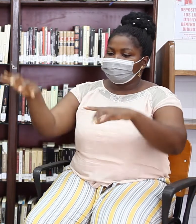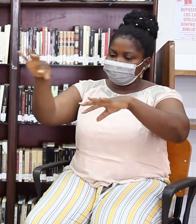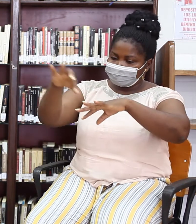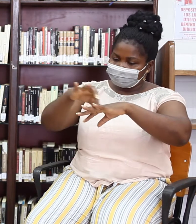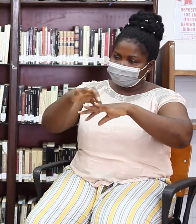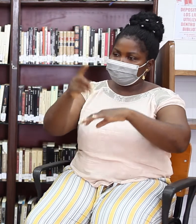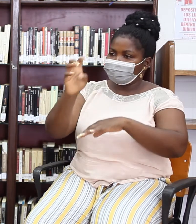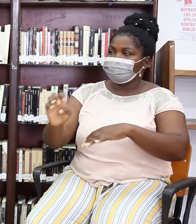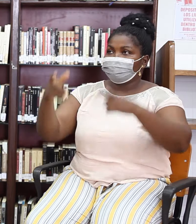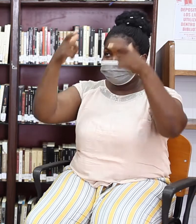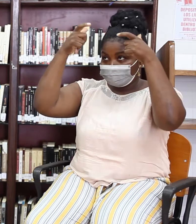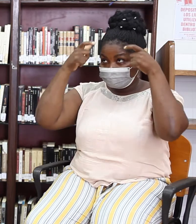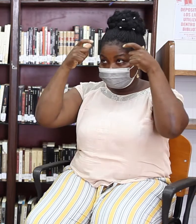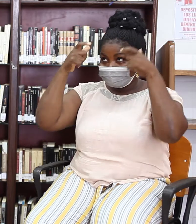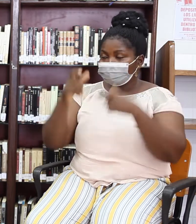del rey.